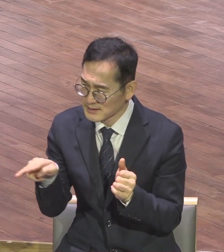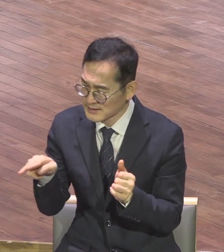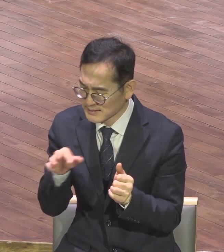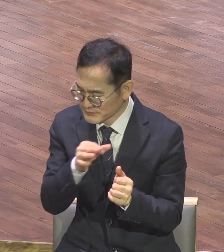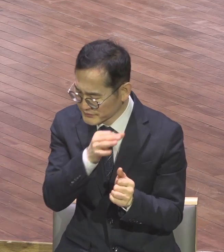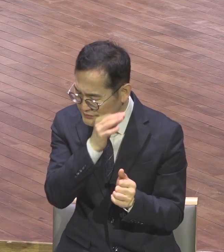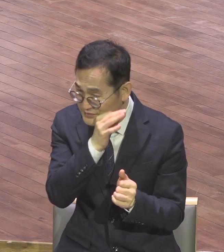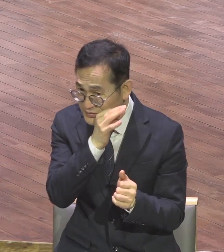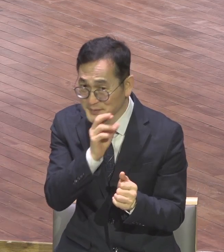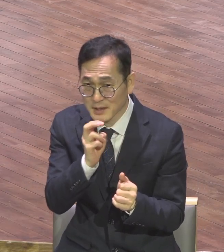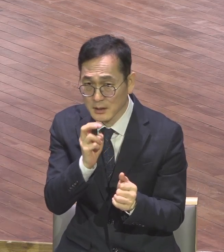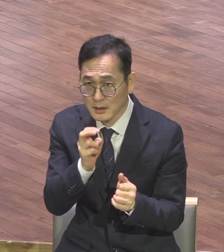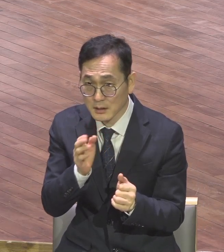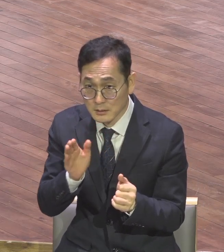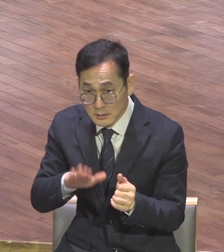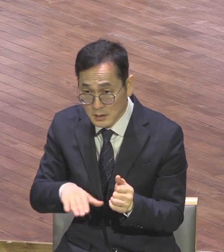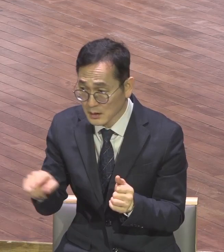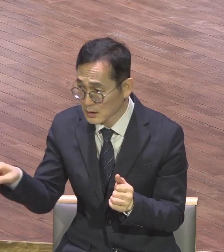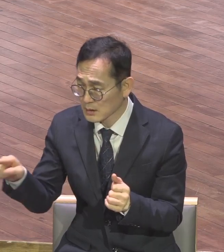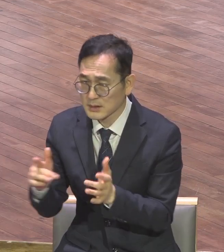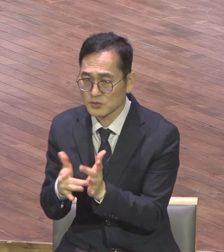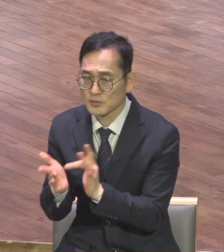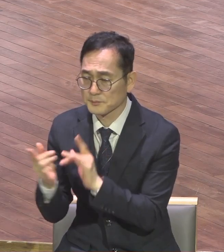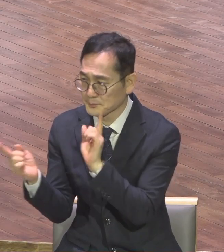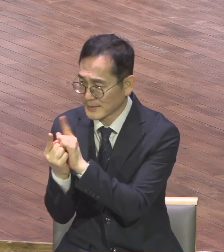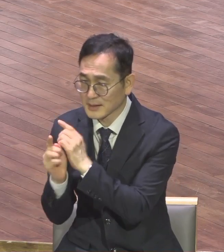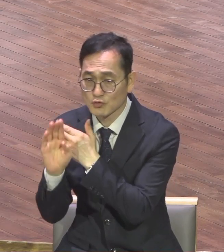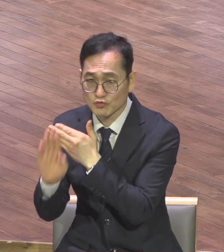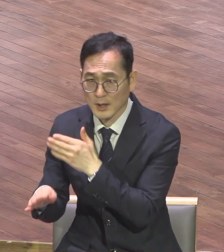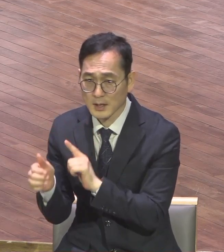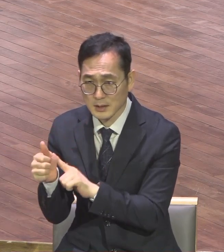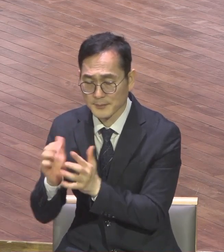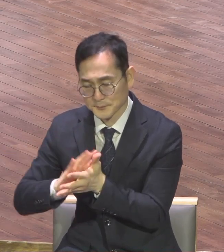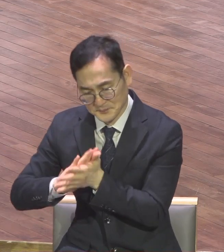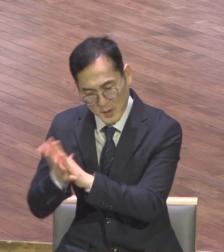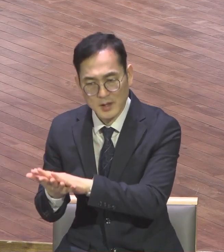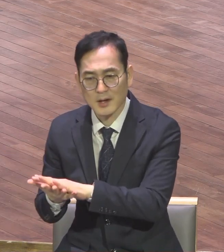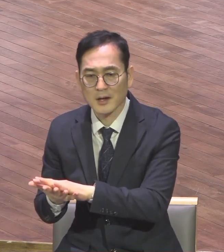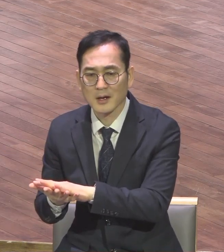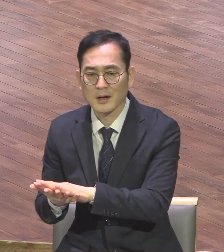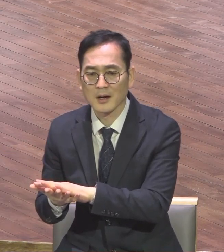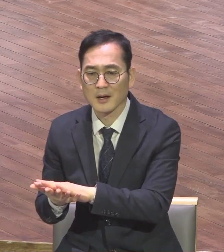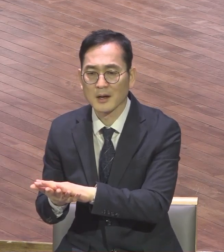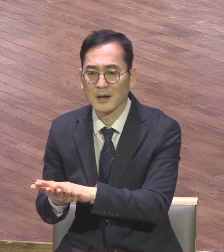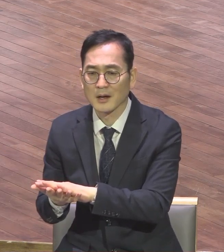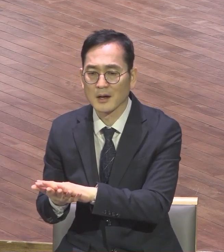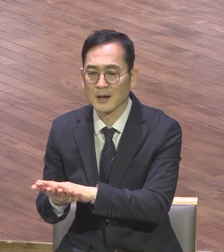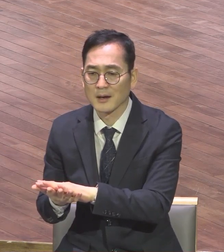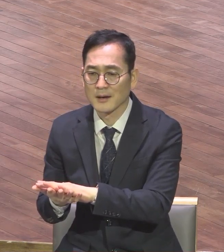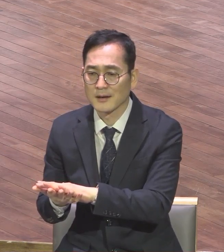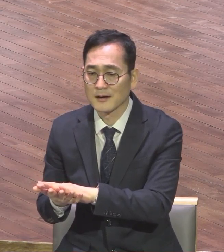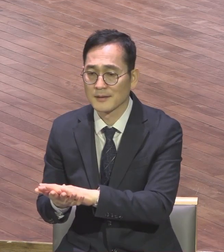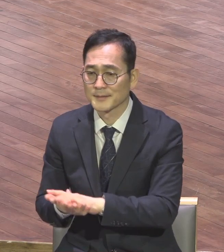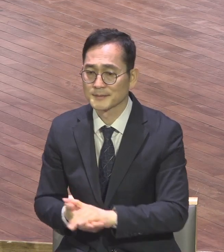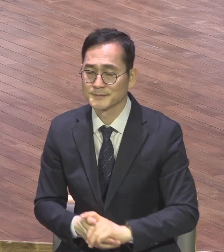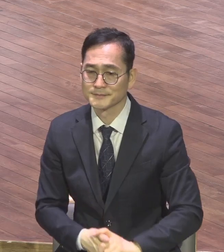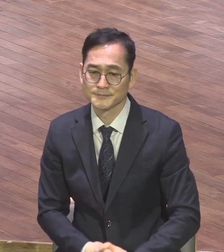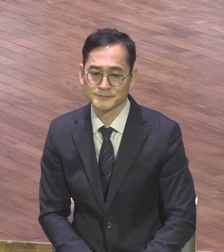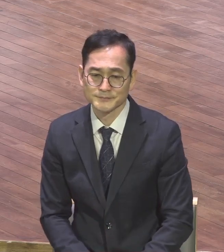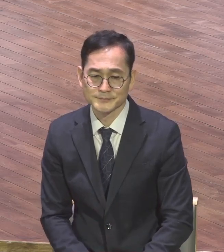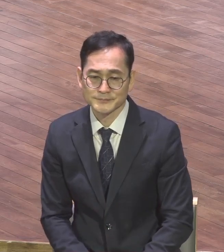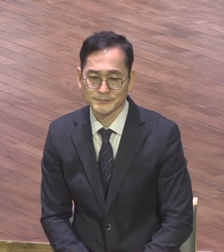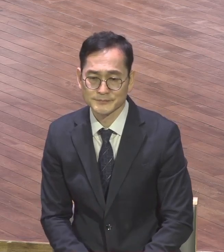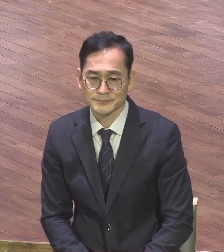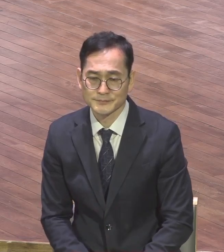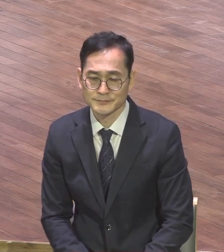예수님을 부인할 때 모습과는 180도 다른 이 베드로의 이 변화된 모습을 보게 됩니다. 이제